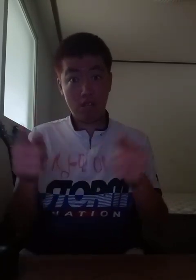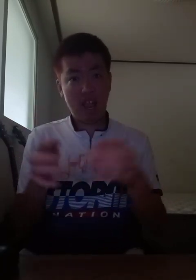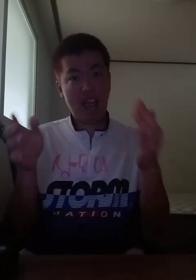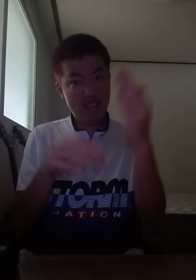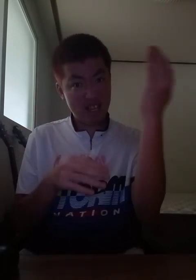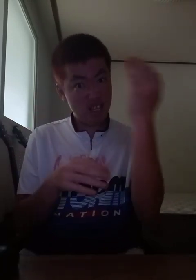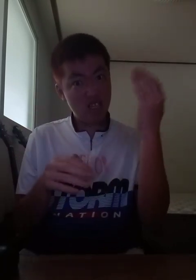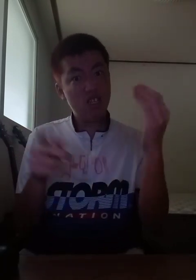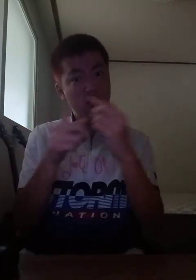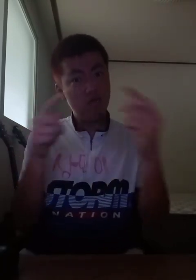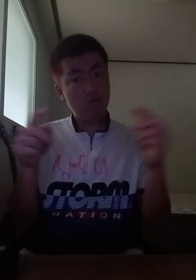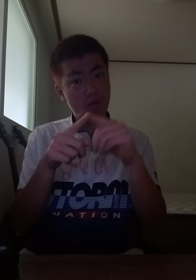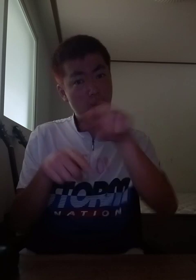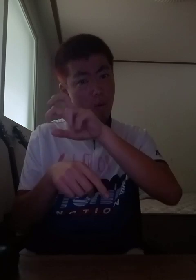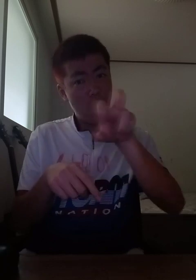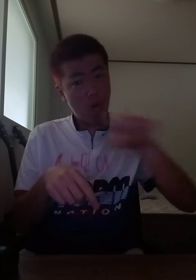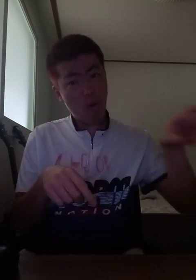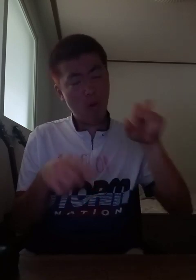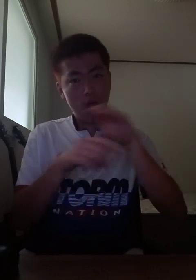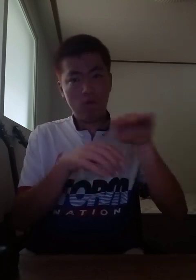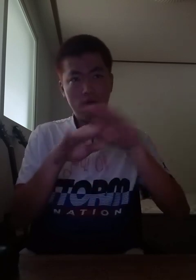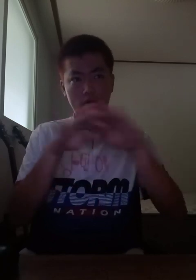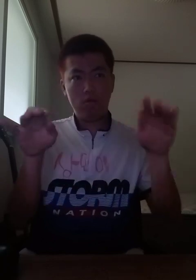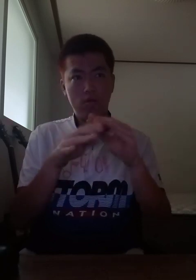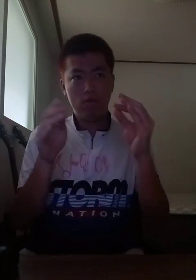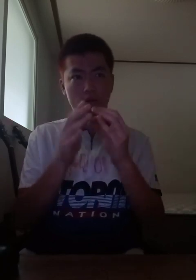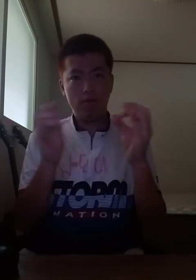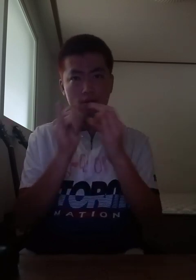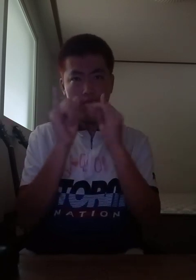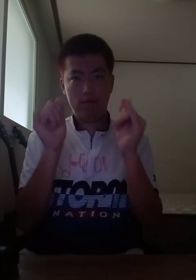아이가 닫힌 출입문을 열고 들어가는 대조적인 모습이 포착됩니다.